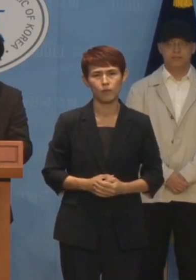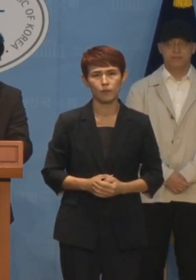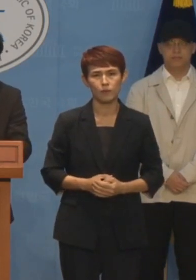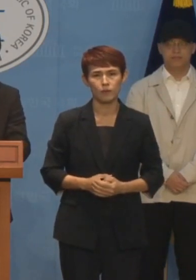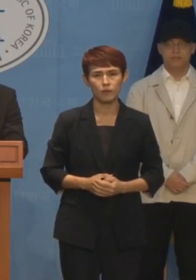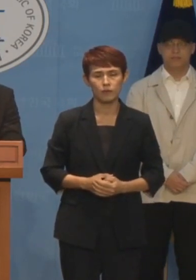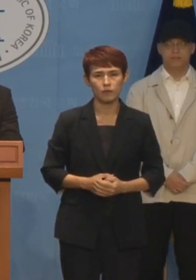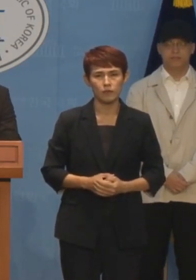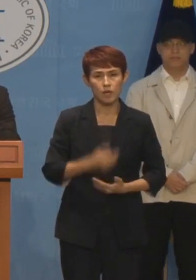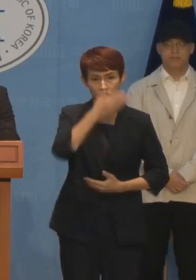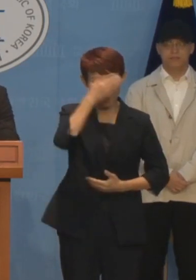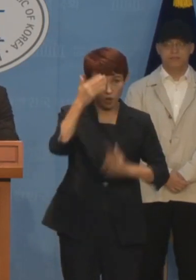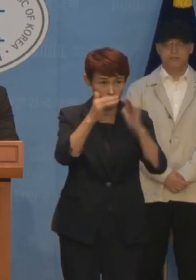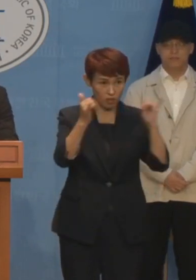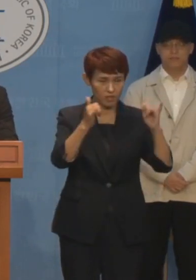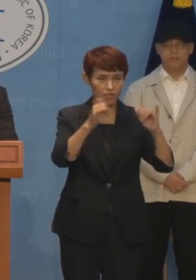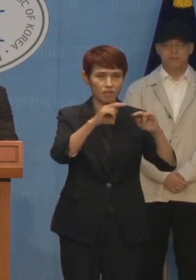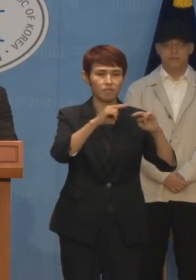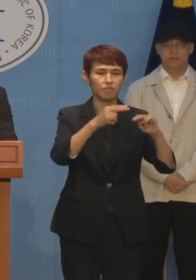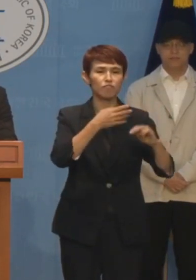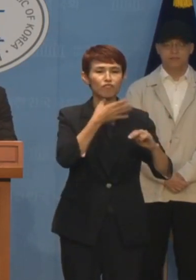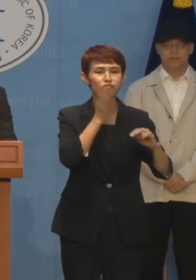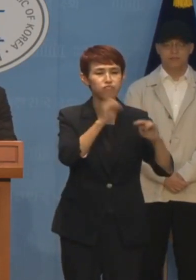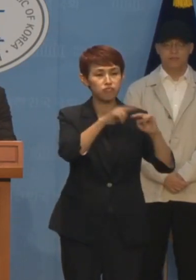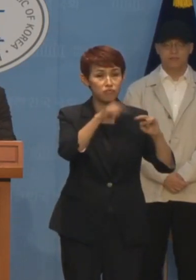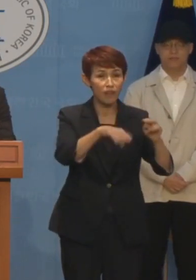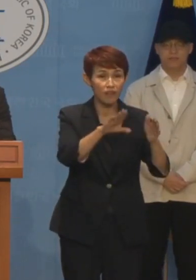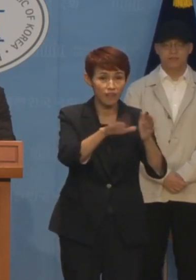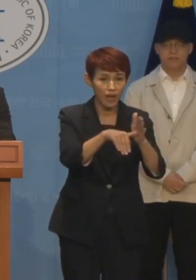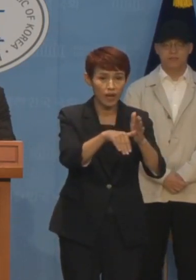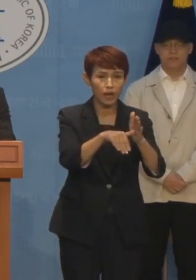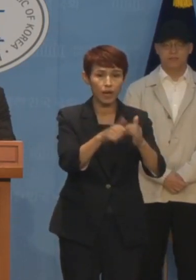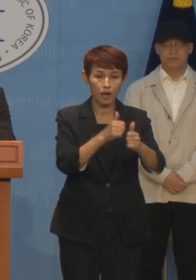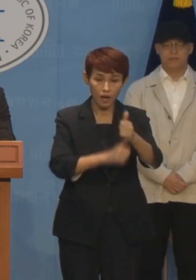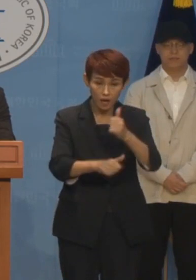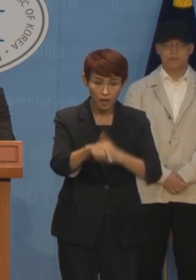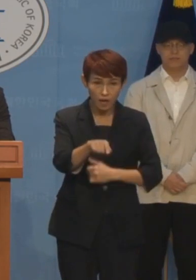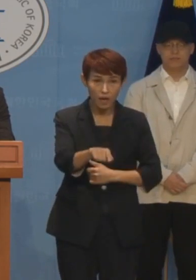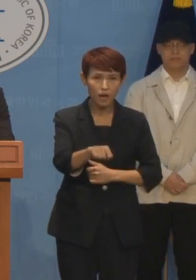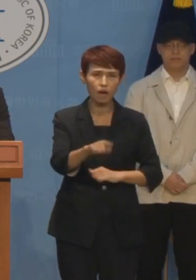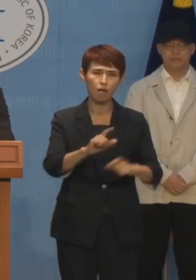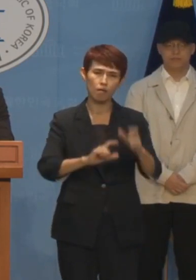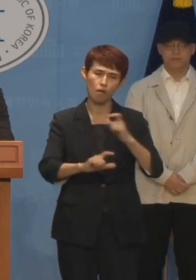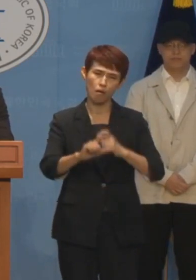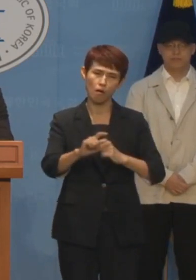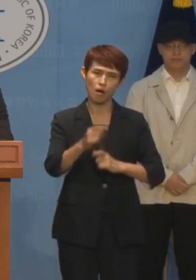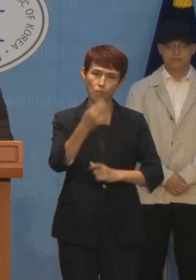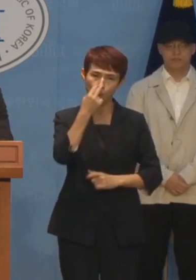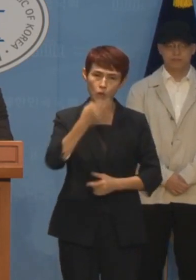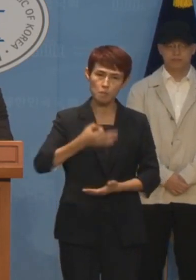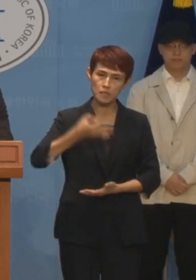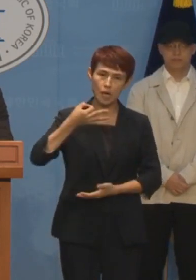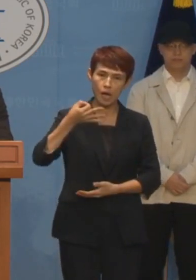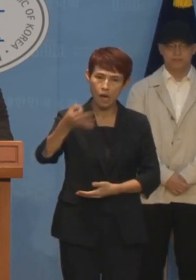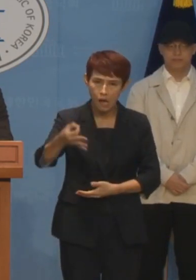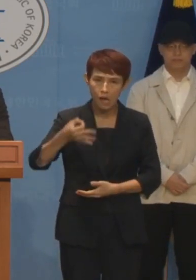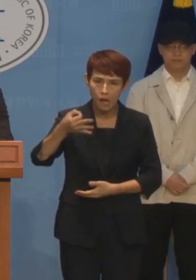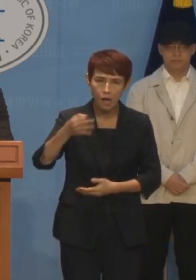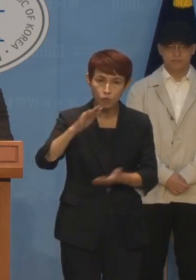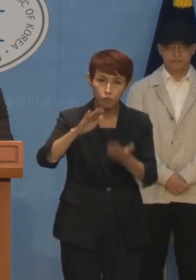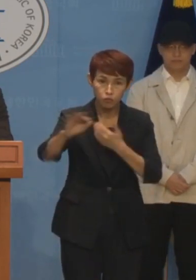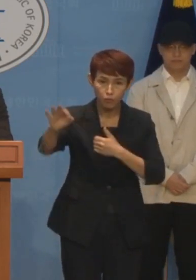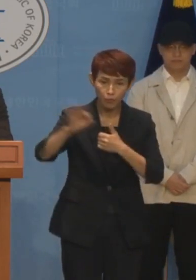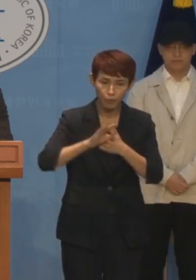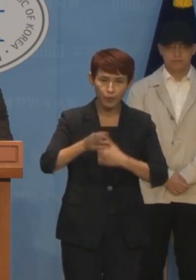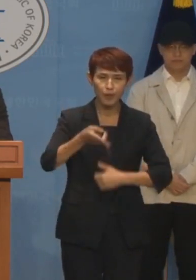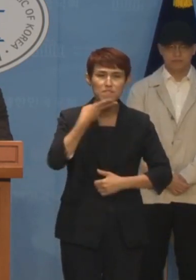지금 청년 세대들이 은퇴를 할 때쯤이면 저희의 다음 세대는 저희보다 더욱 가혹한 보험료를 내고도 한 푼도 돌려받지